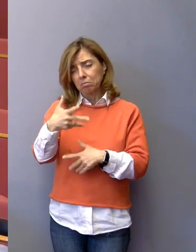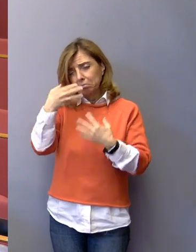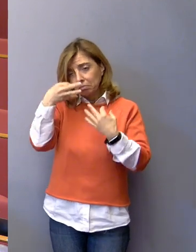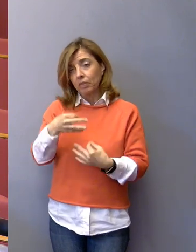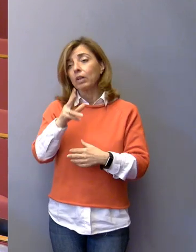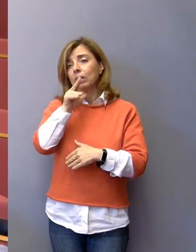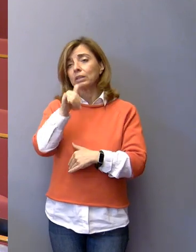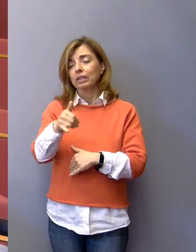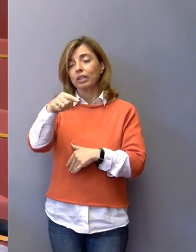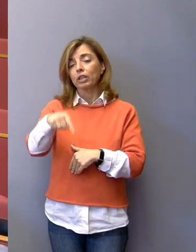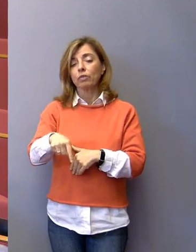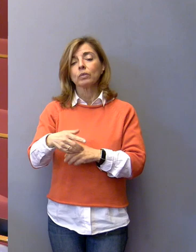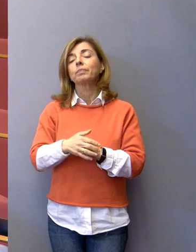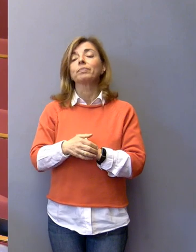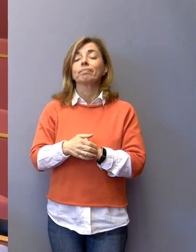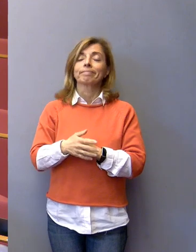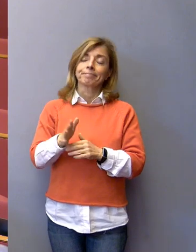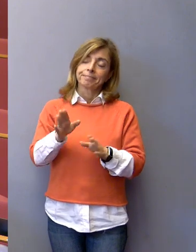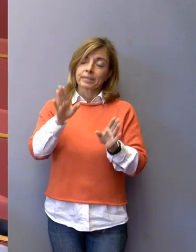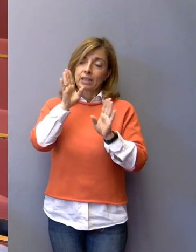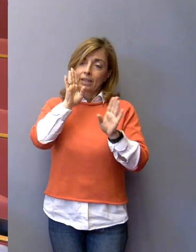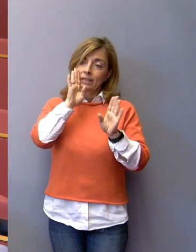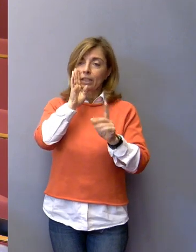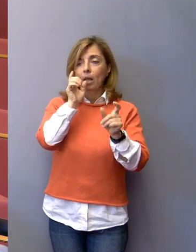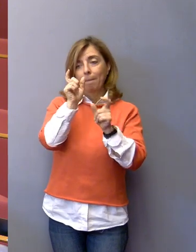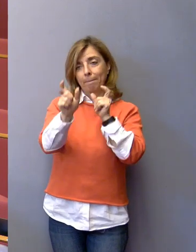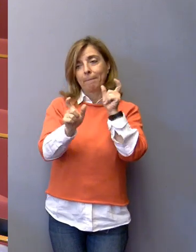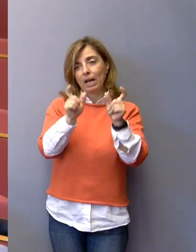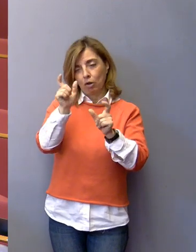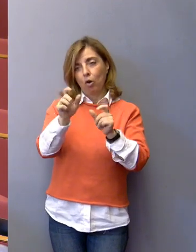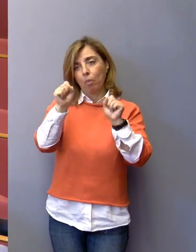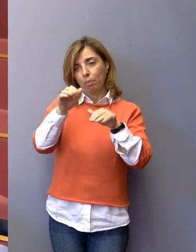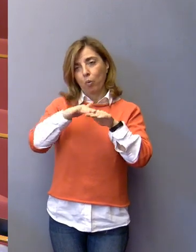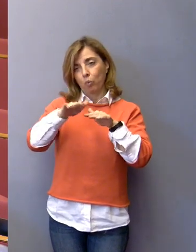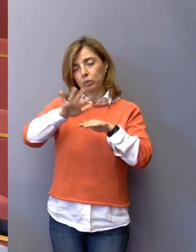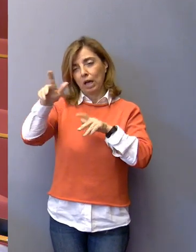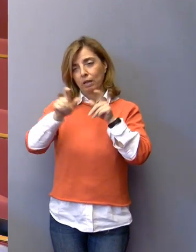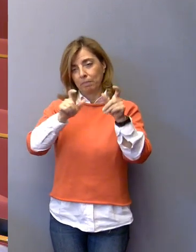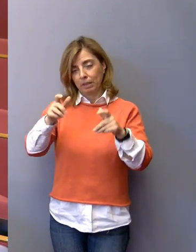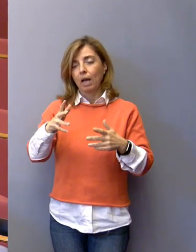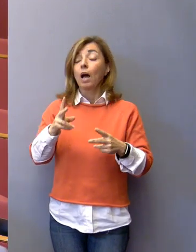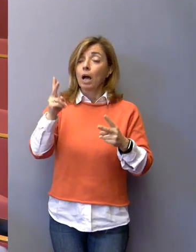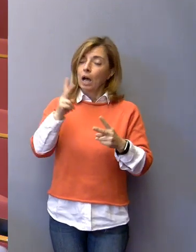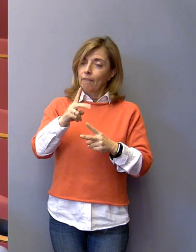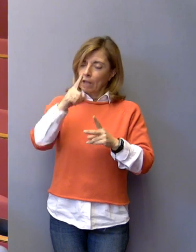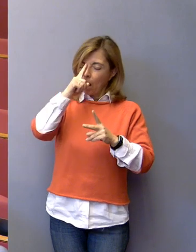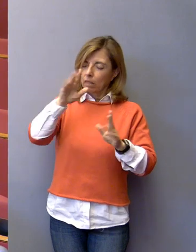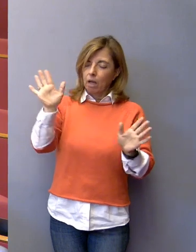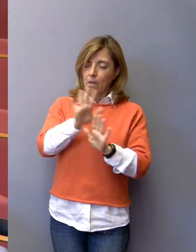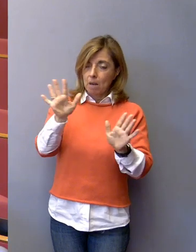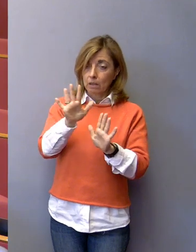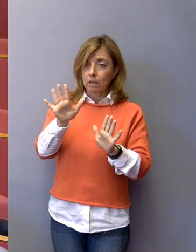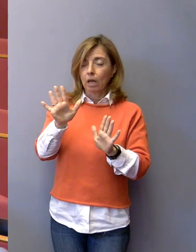drammatici Mettiamoci nei termini magari si può anche usare in pratica pericolosa